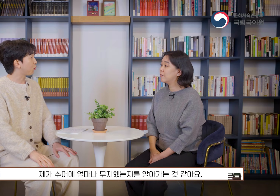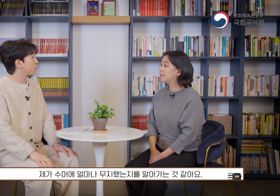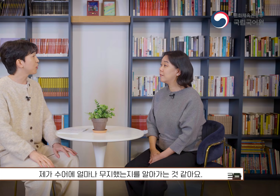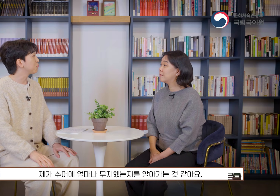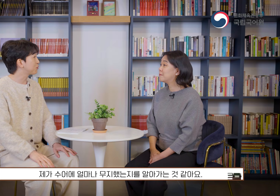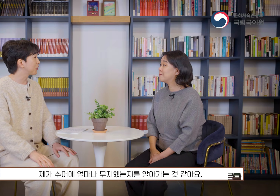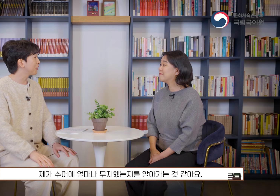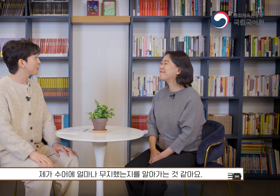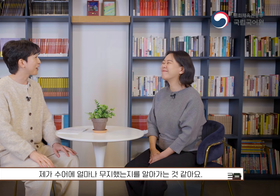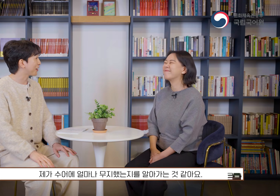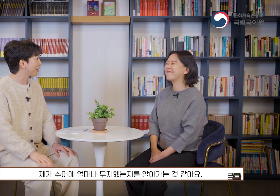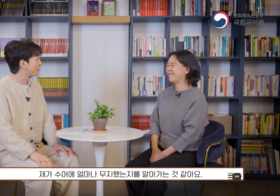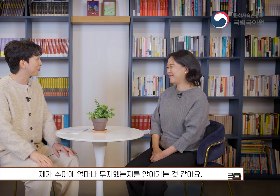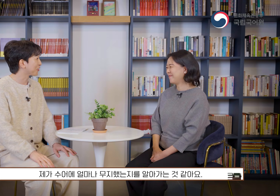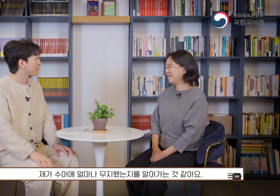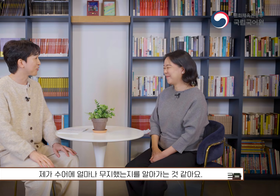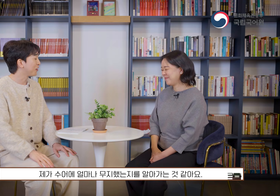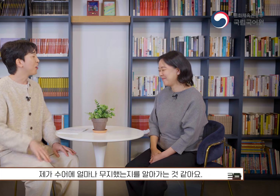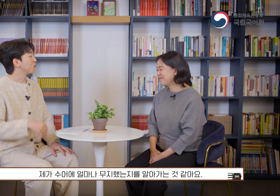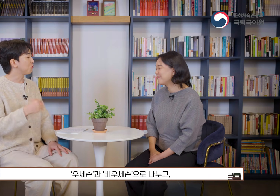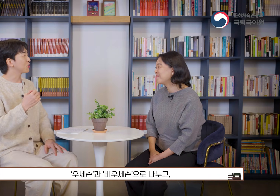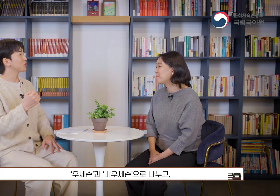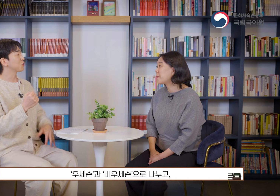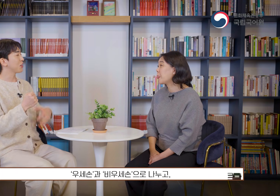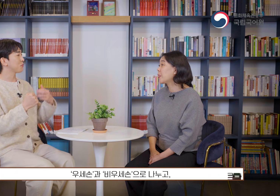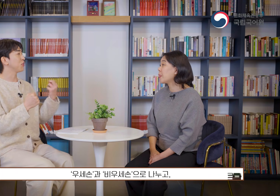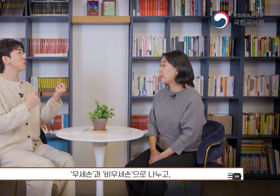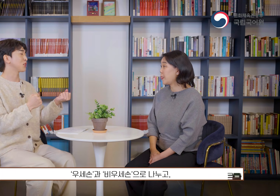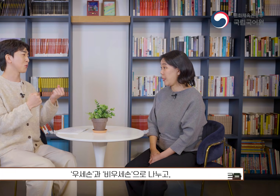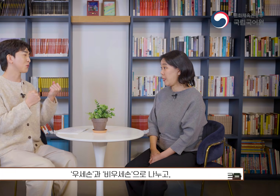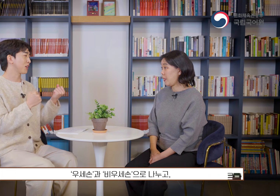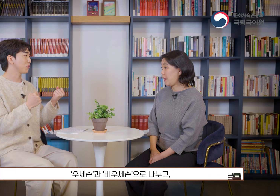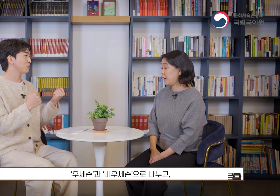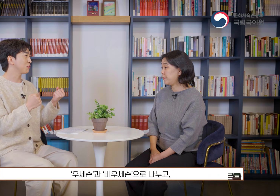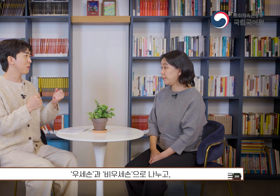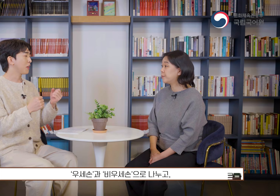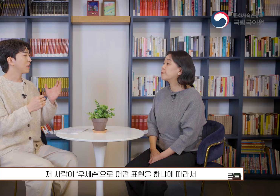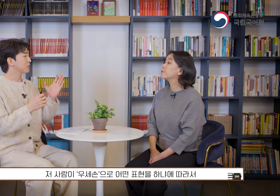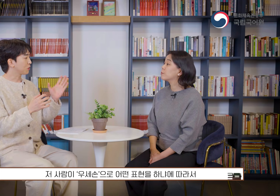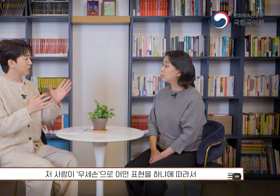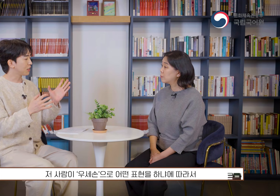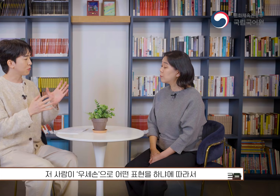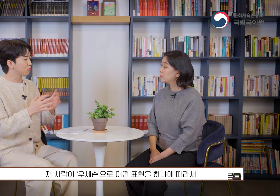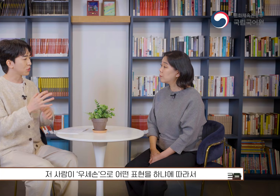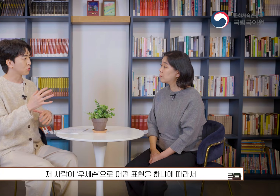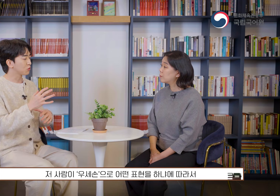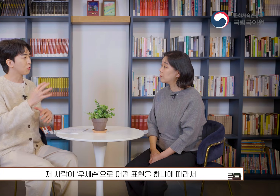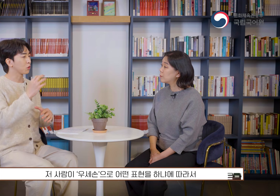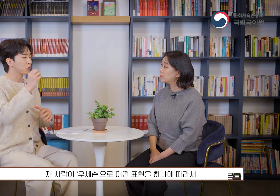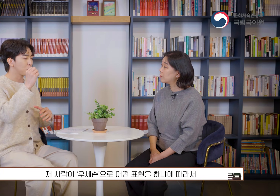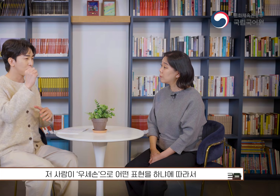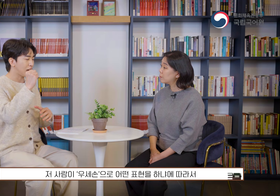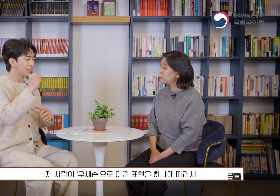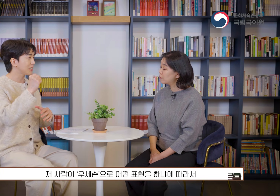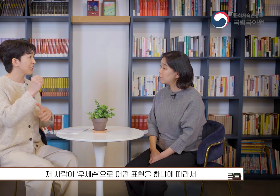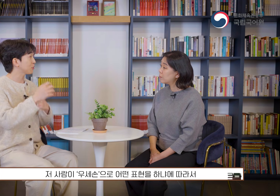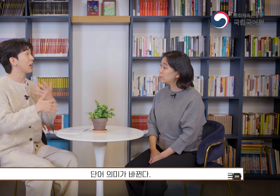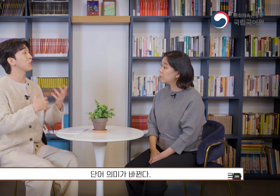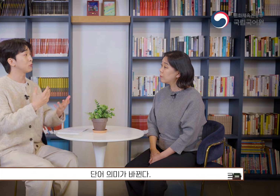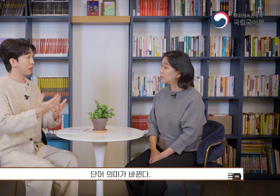얼마나 무지했는지를 알아가는 것 같아요. 우세손과 비우세손으로 나누고 저 사람이 우세손으로 어떤 표현을 하냐에 따라서 단어 의미가